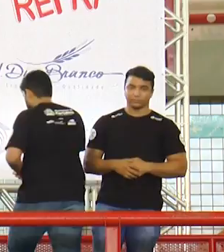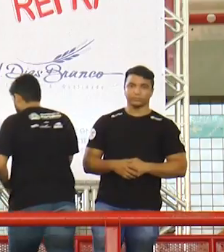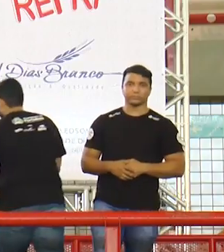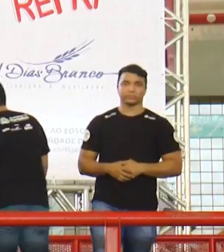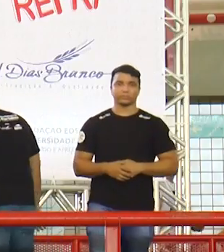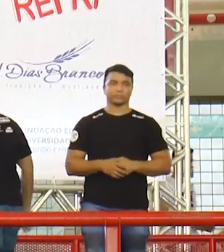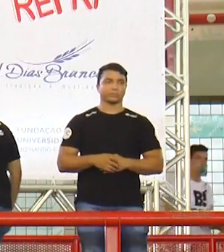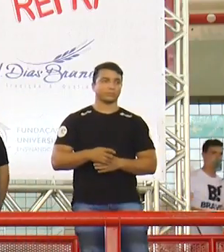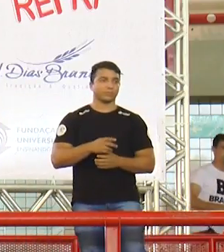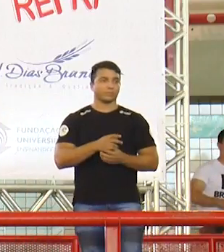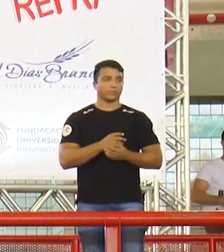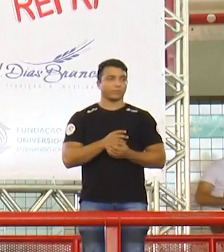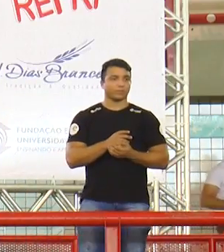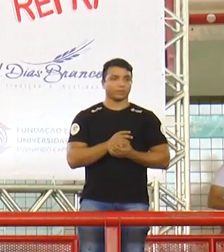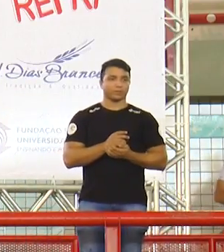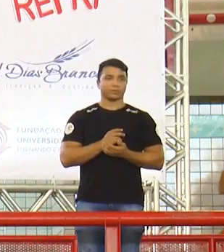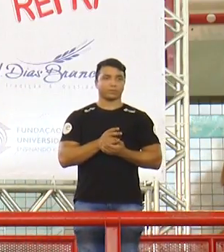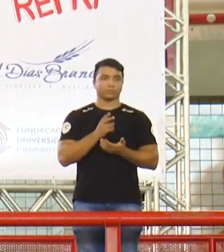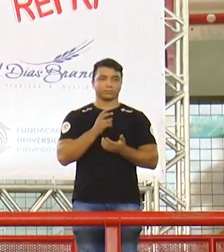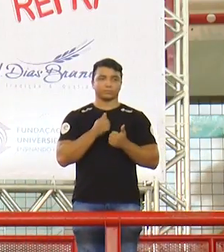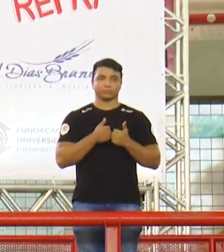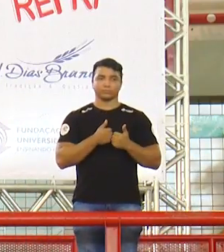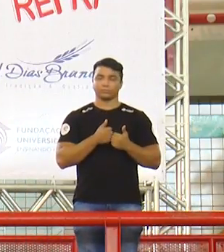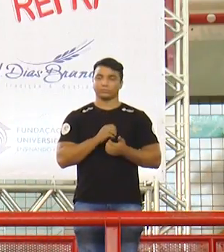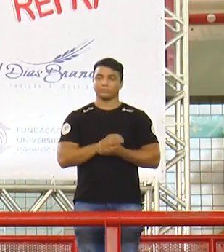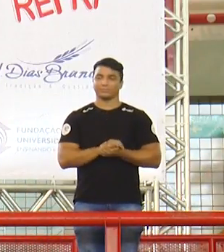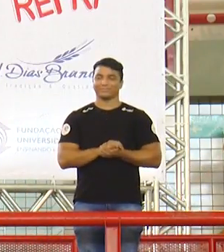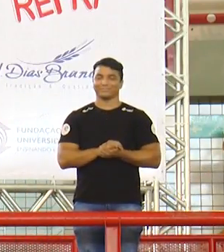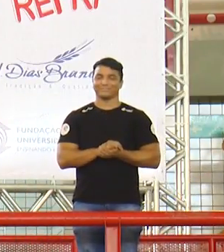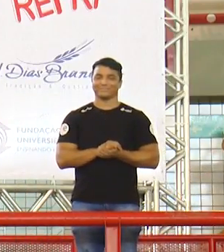concurso, chapa. Aprenda.